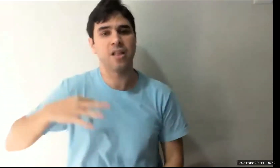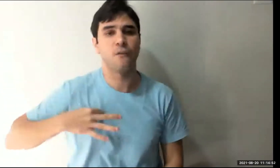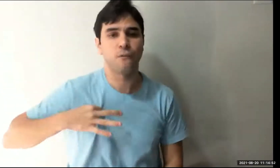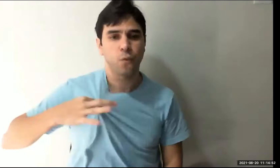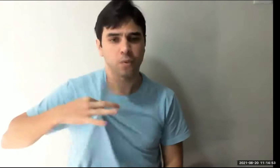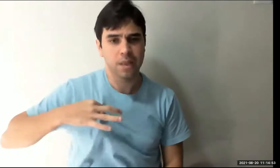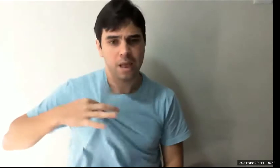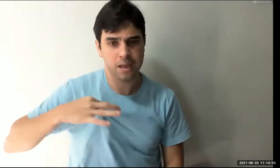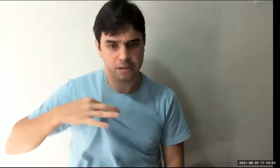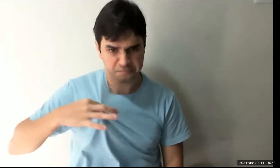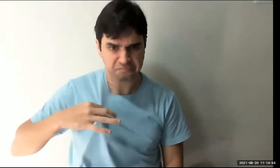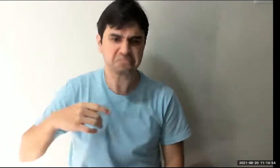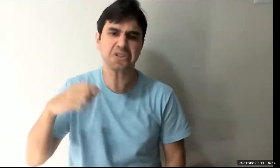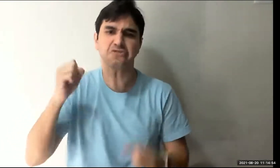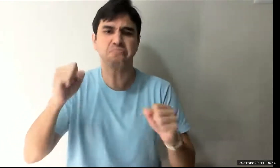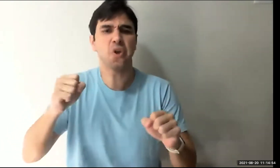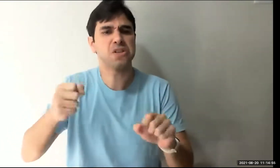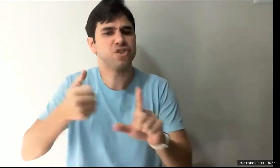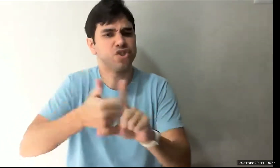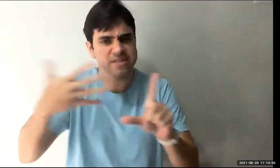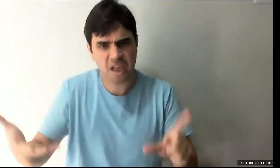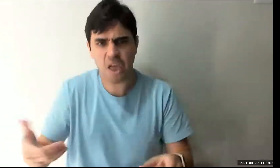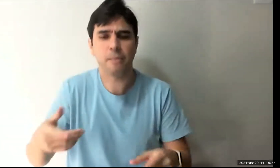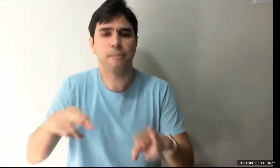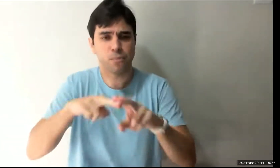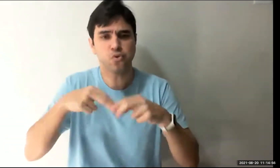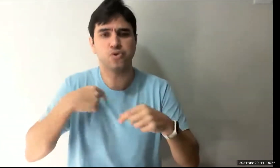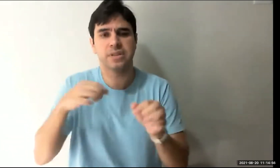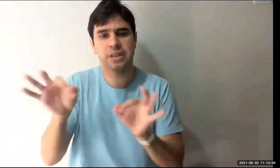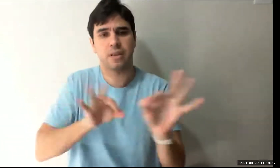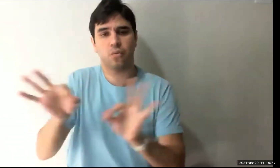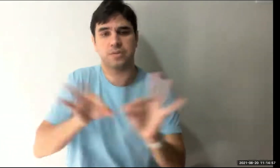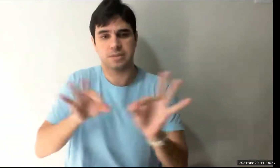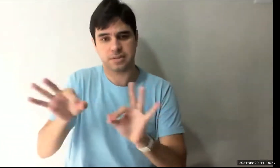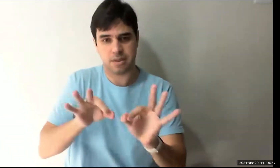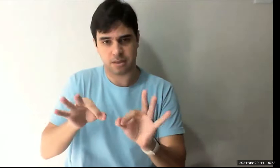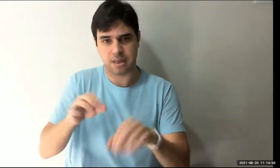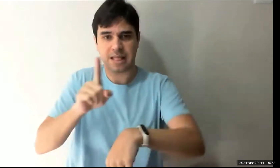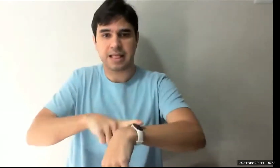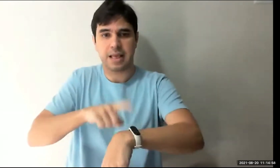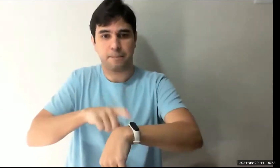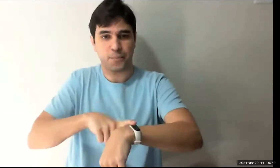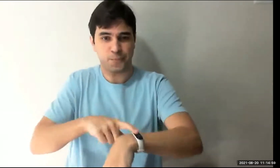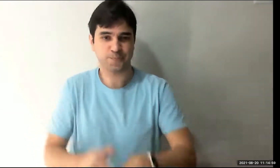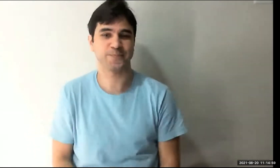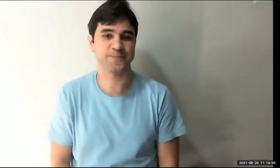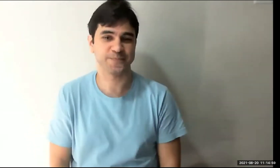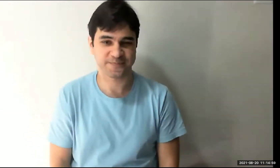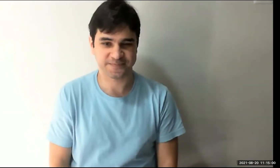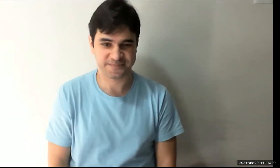não tenho assim tanto contato, eles me chamarem, assim como eu sou chamado para outros lugares de forma voluntária para